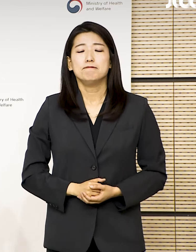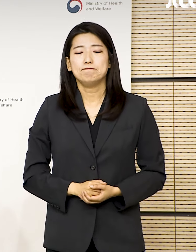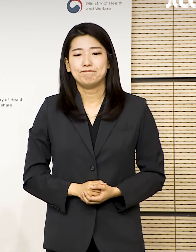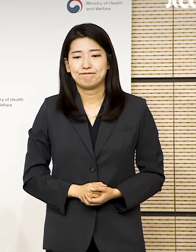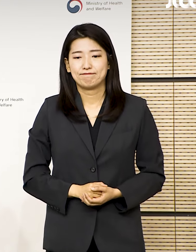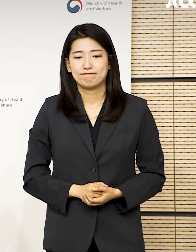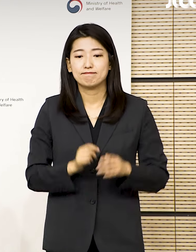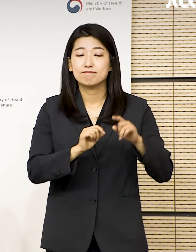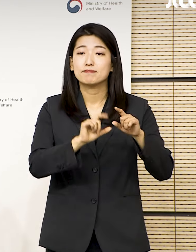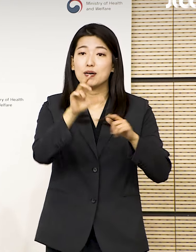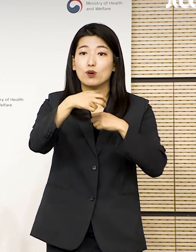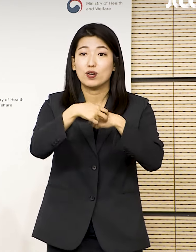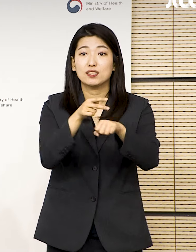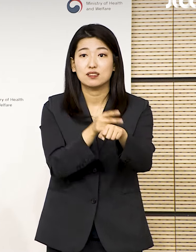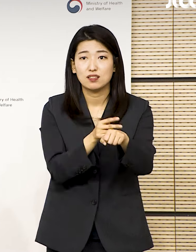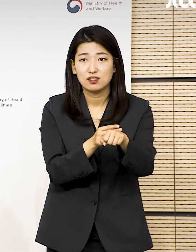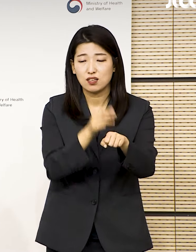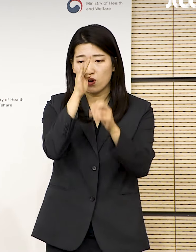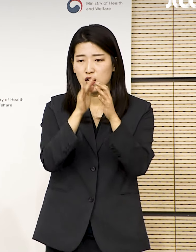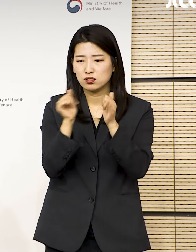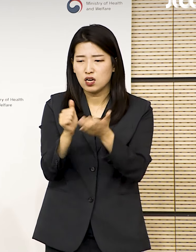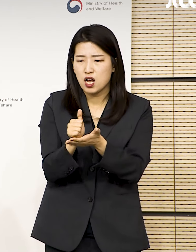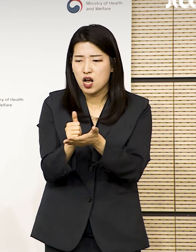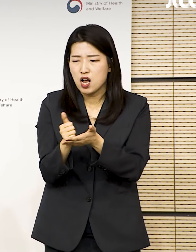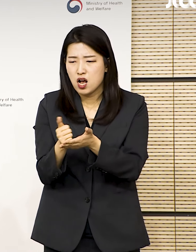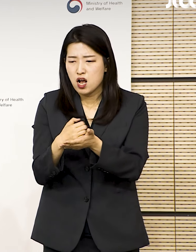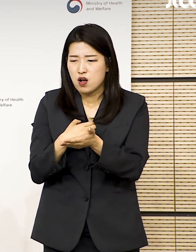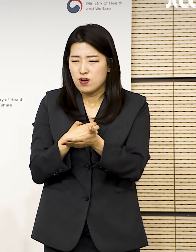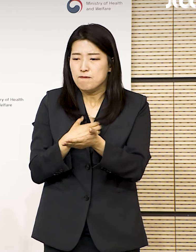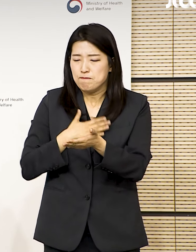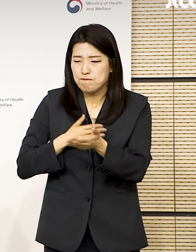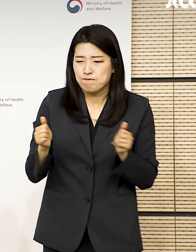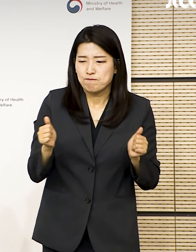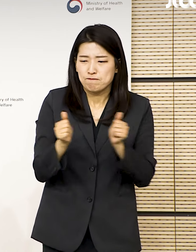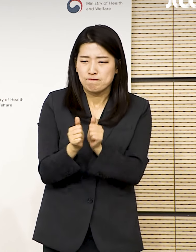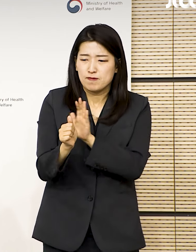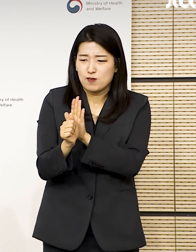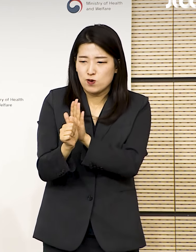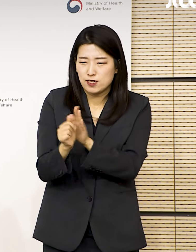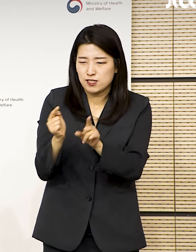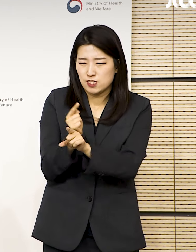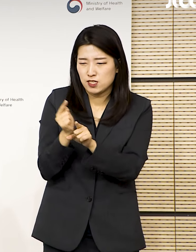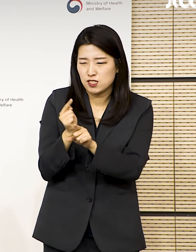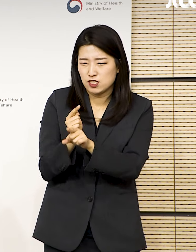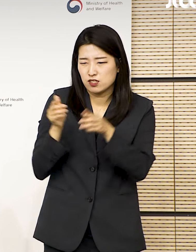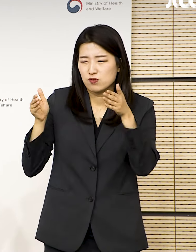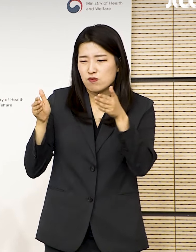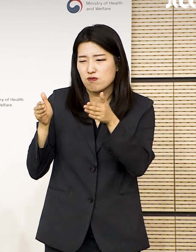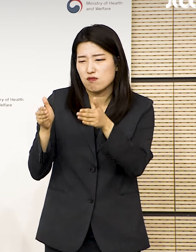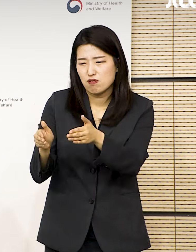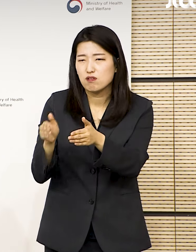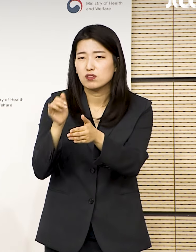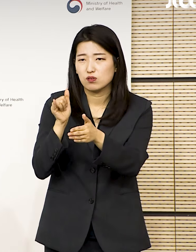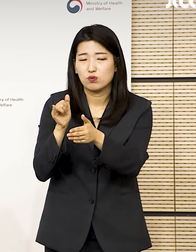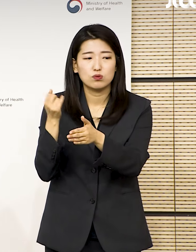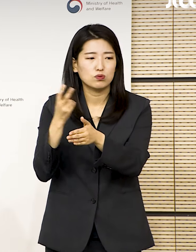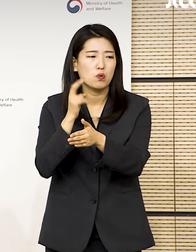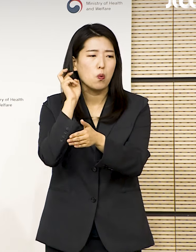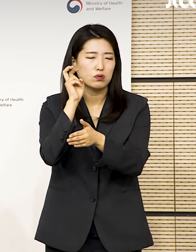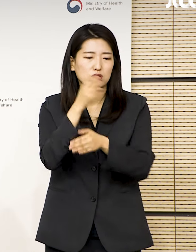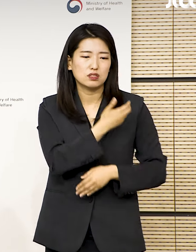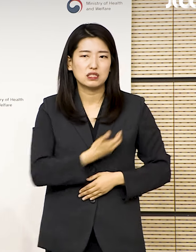기로에서 사투를 버리는 환자가 잘 견디며 맞설 수 있도록 돕고 있으며 돌아올 제자 생각에 자리를